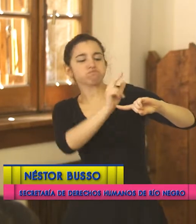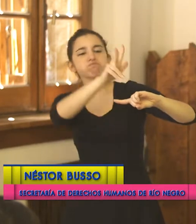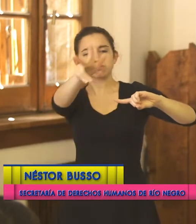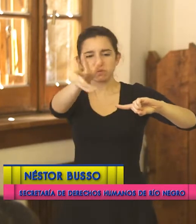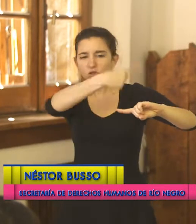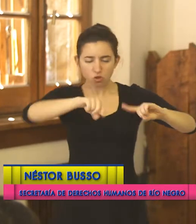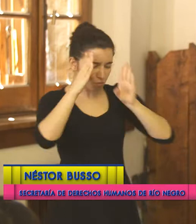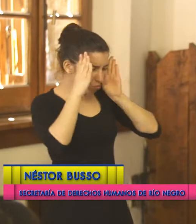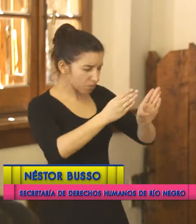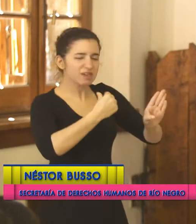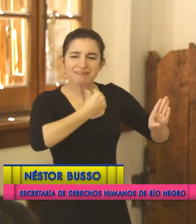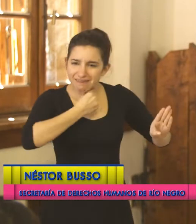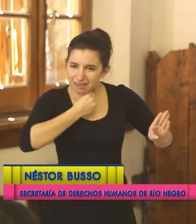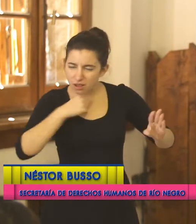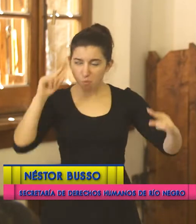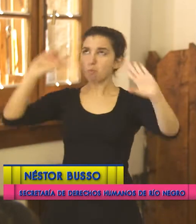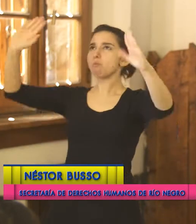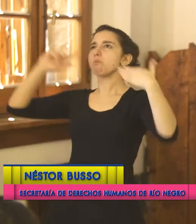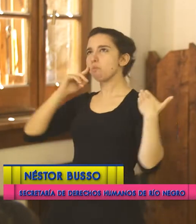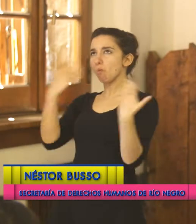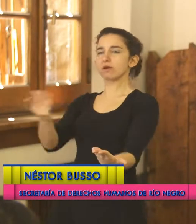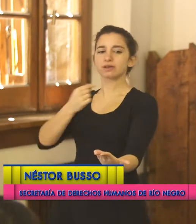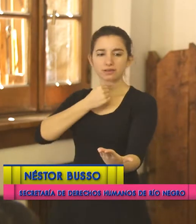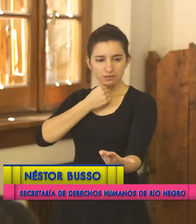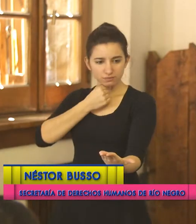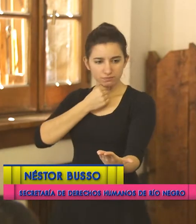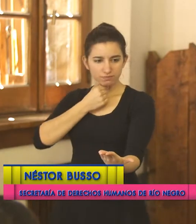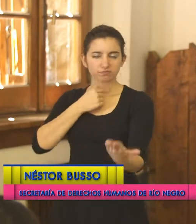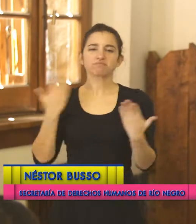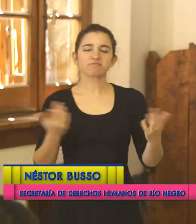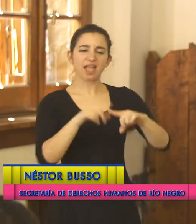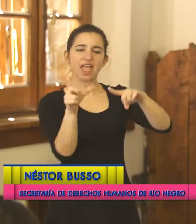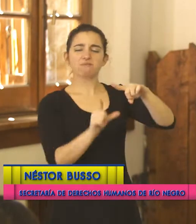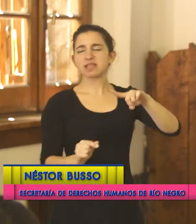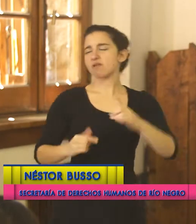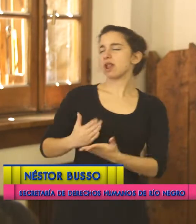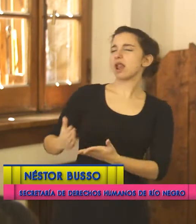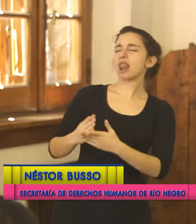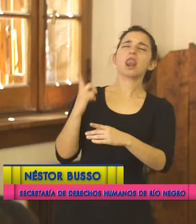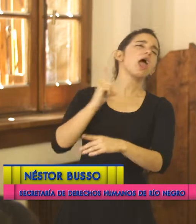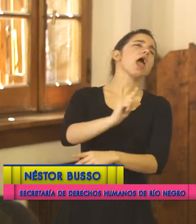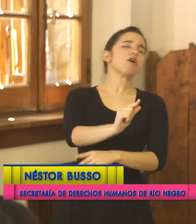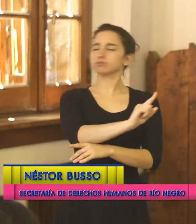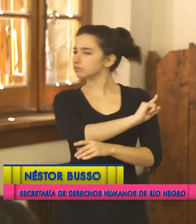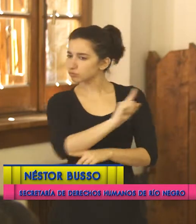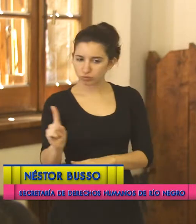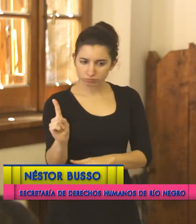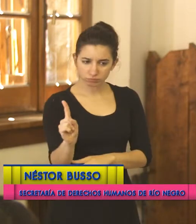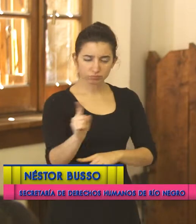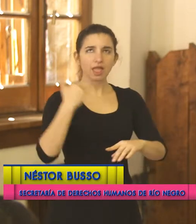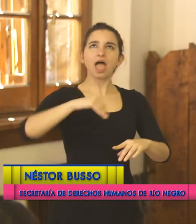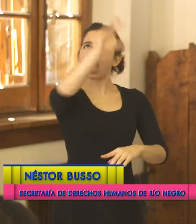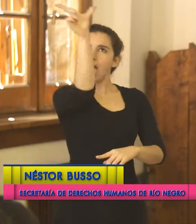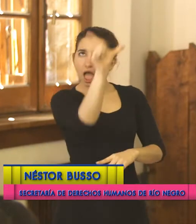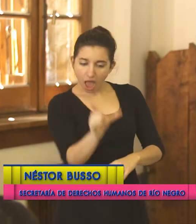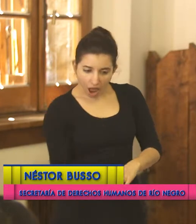nos escuchen queremos que nos vean no somos una zona marginal y lejos somos parte